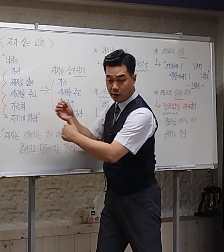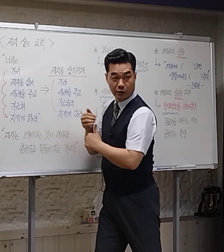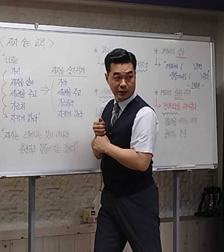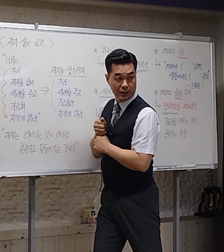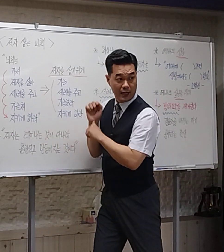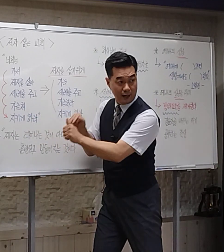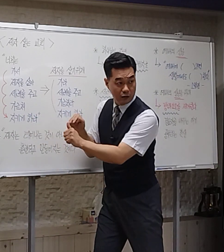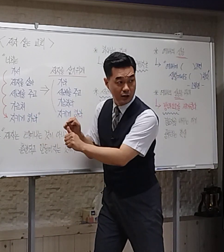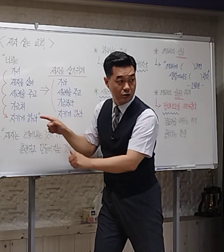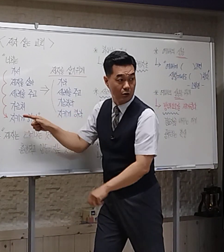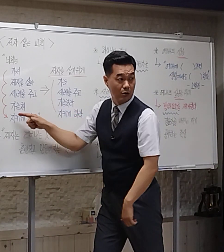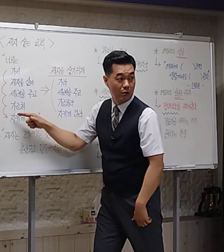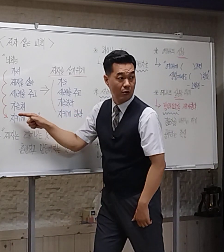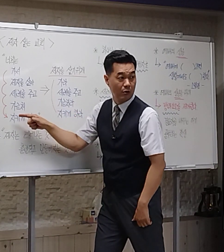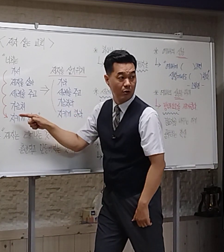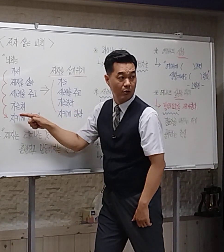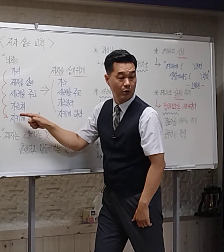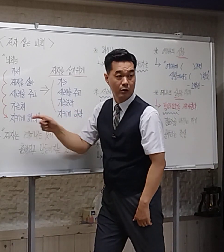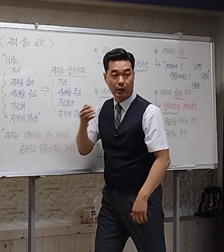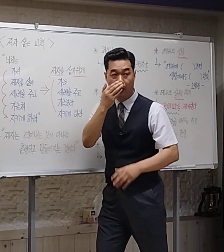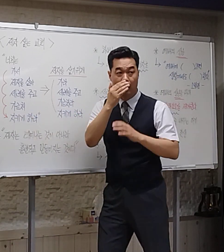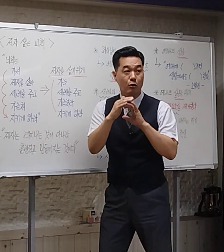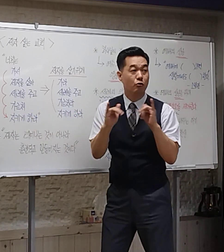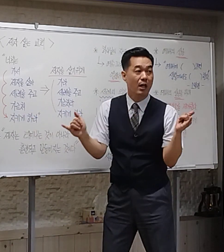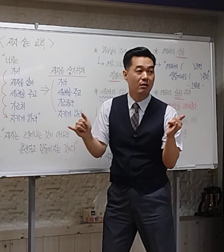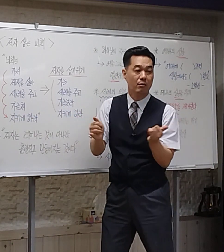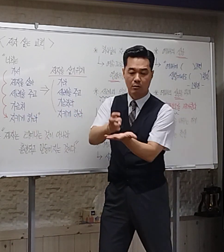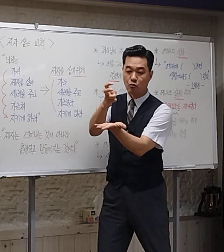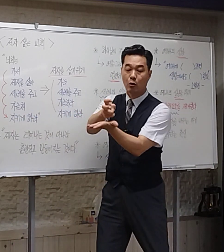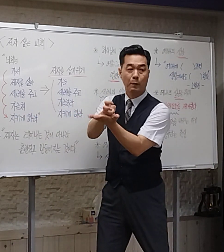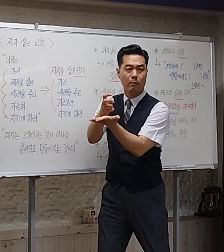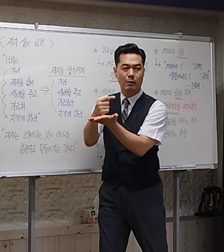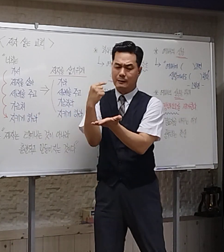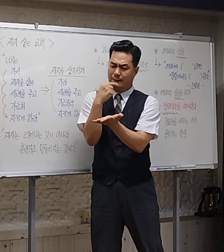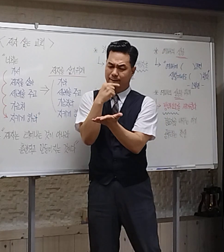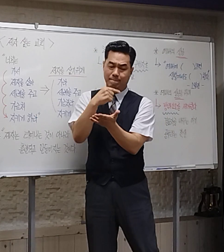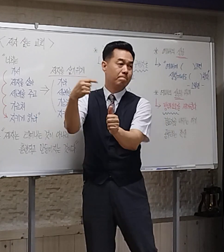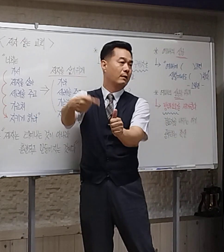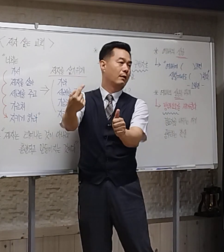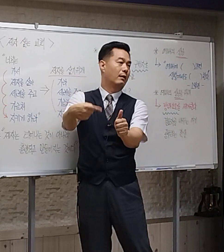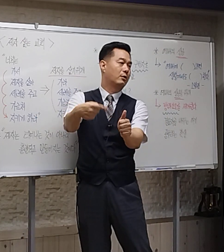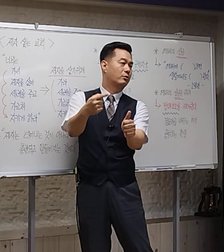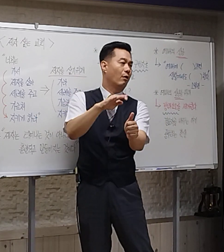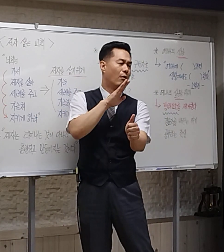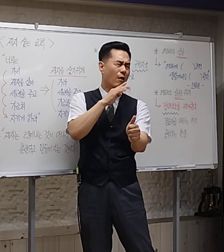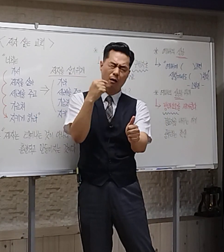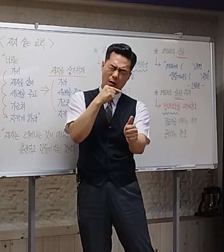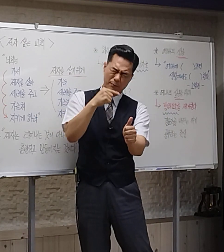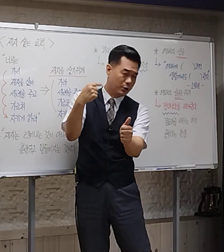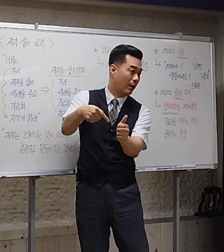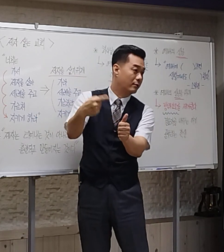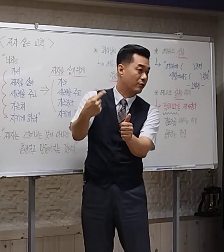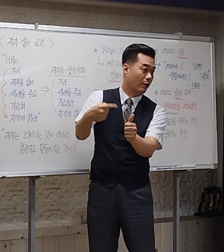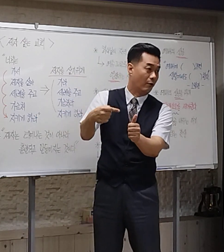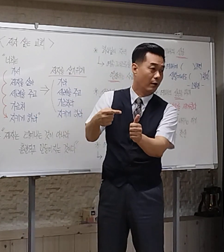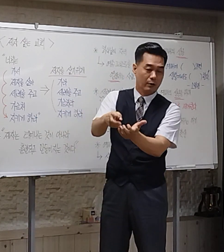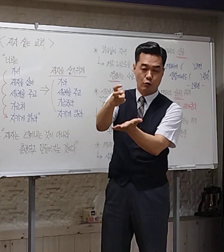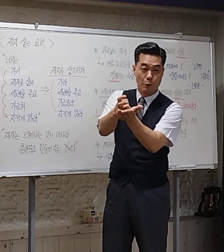가르쳐 지키게 하나 더 있죠. 근데 유대인들은 율법을 가르쳤어요. 엄청 가르쳤어요. 그래서